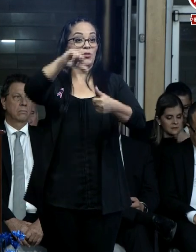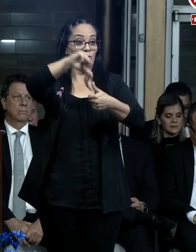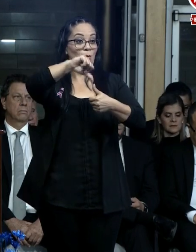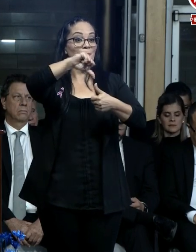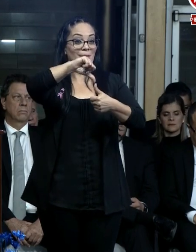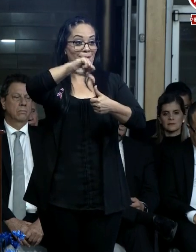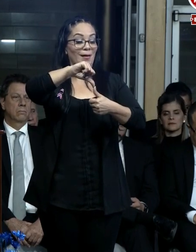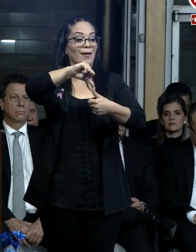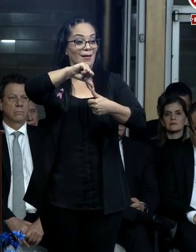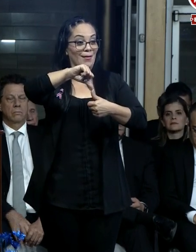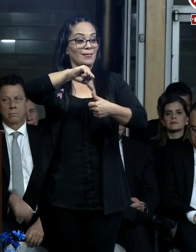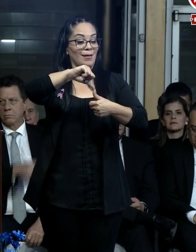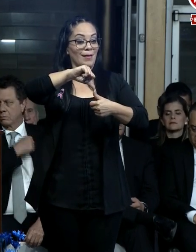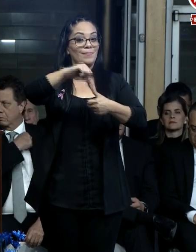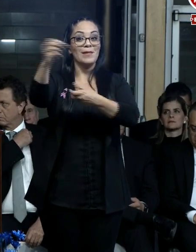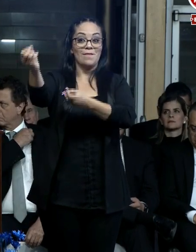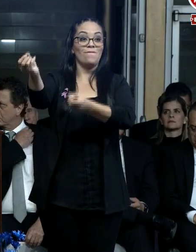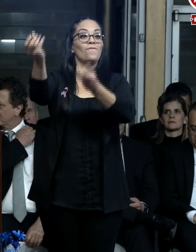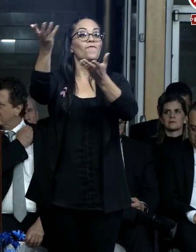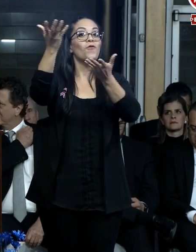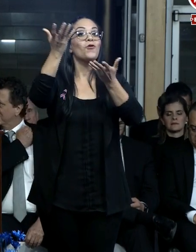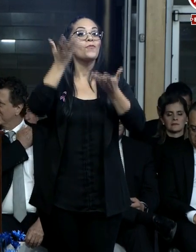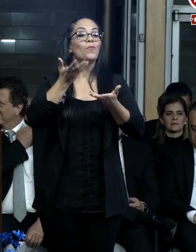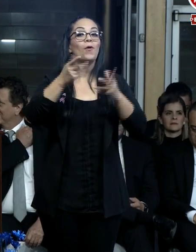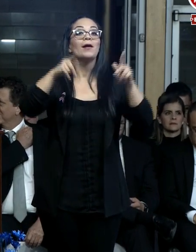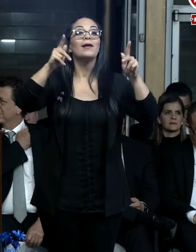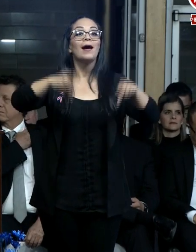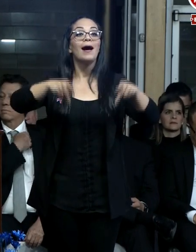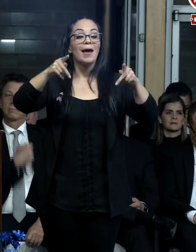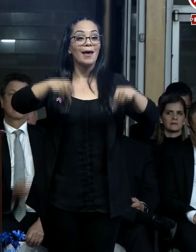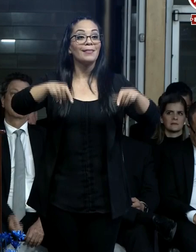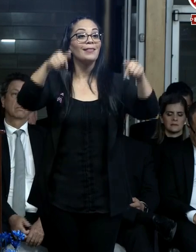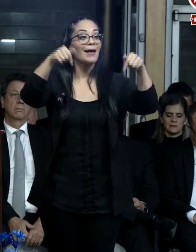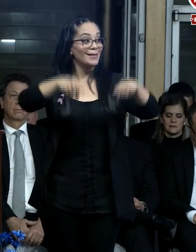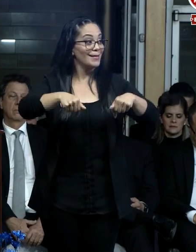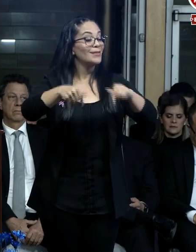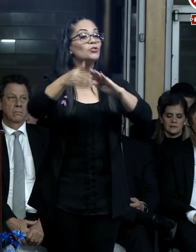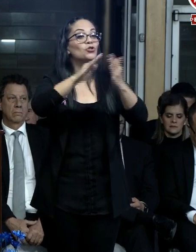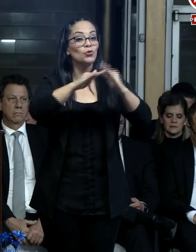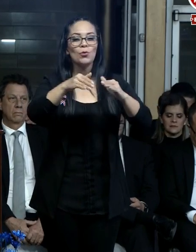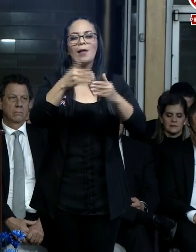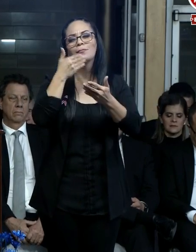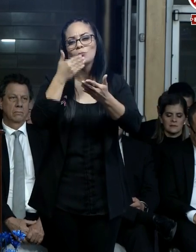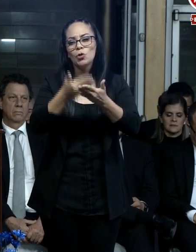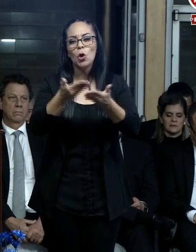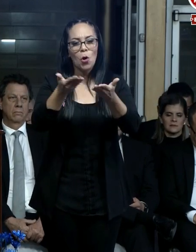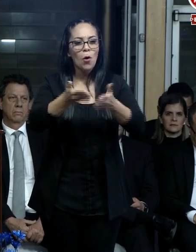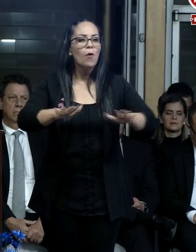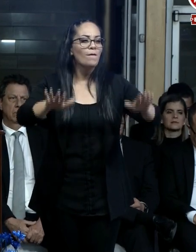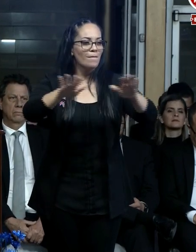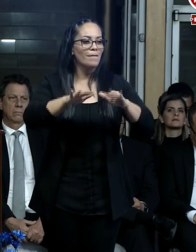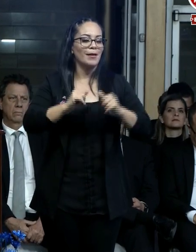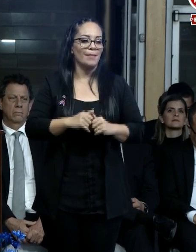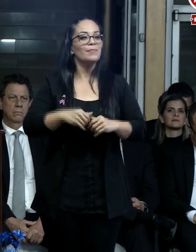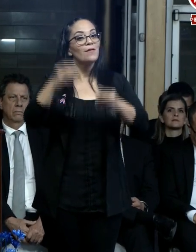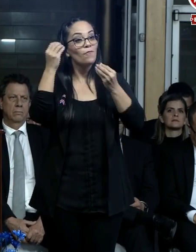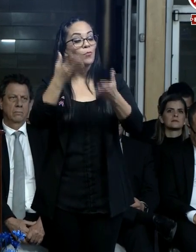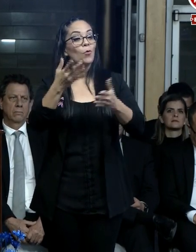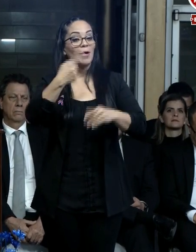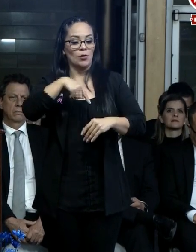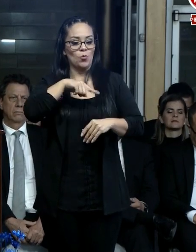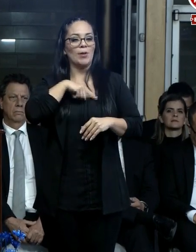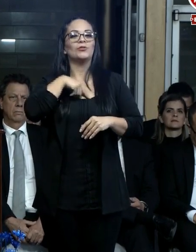centroamericana le informó a la gente de esta ciudad noble que nuestro